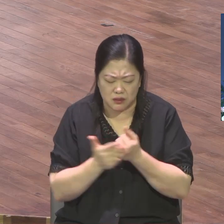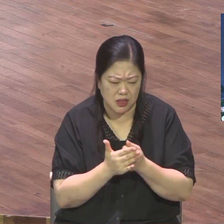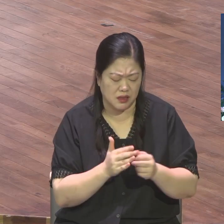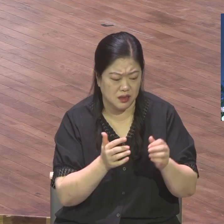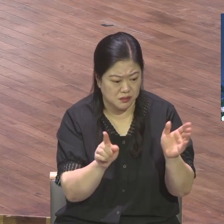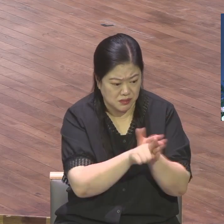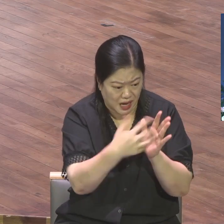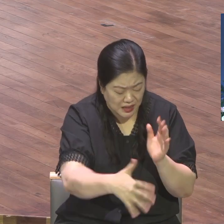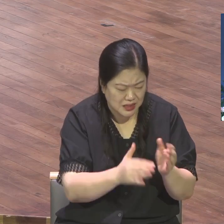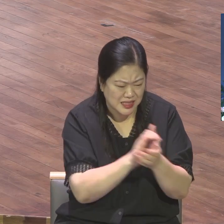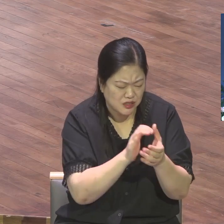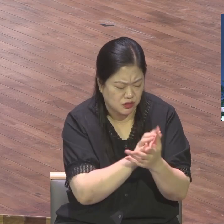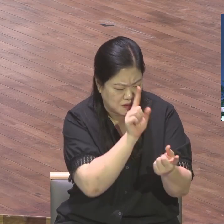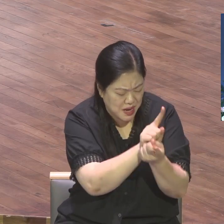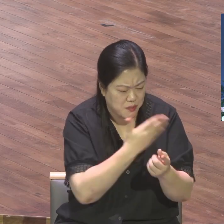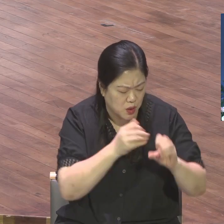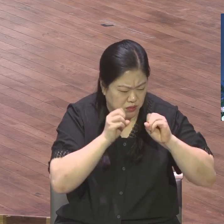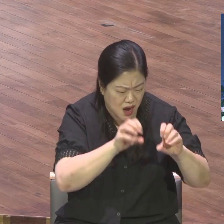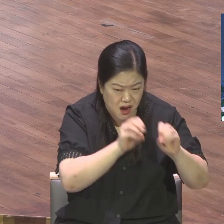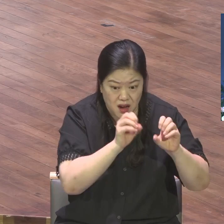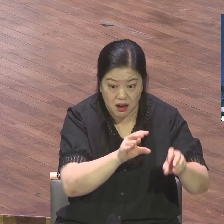온 이달까지